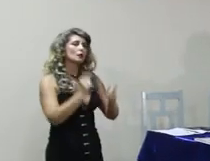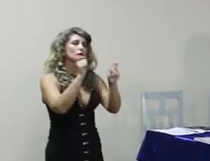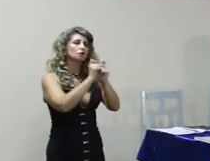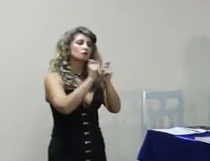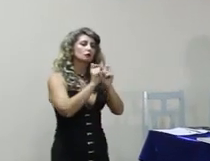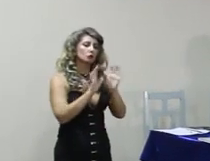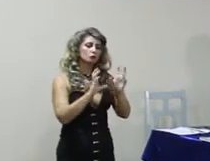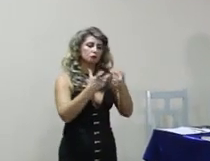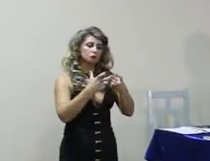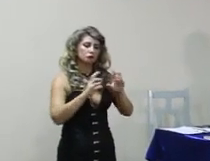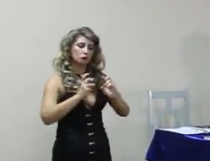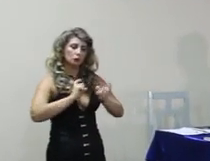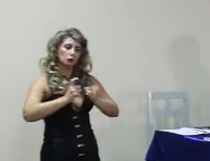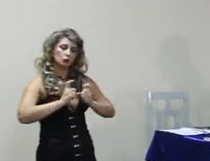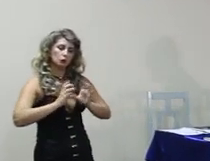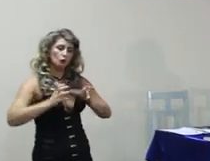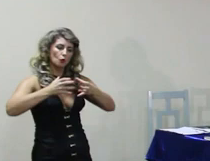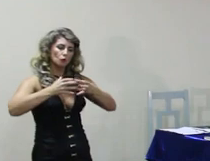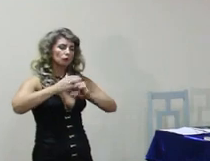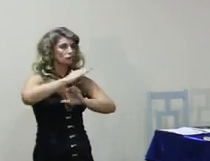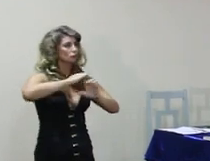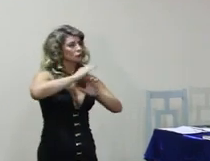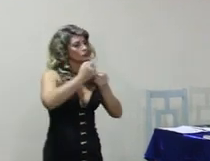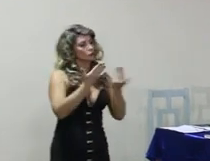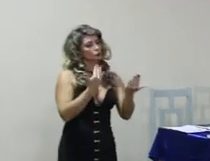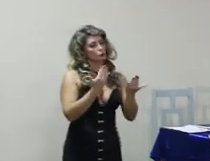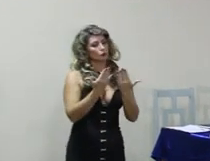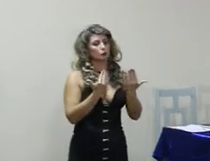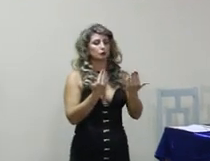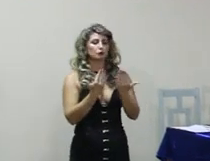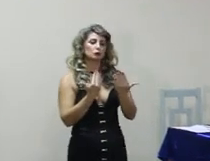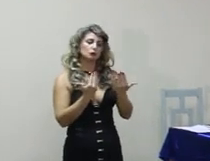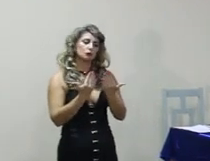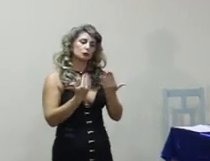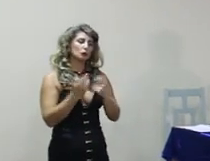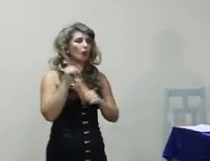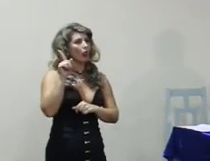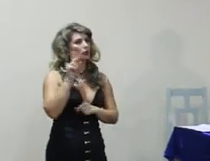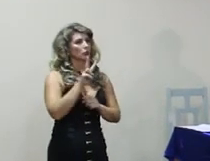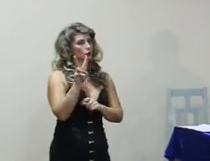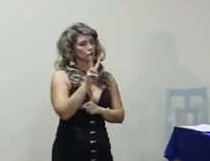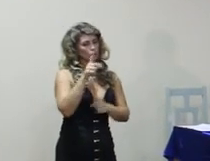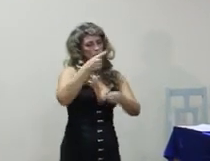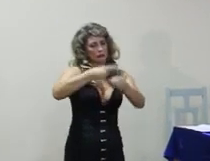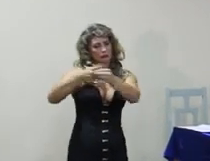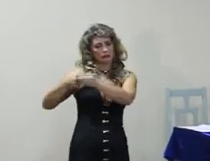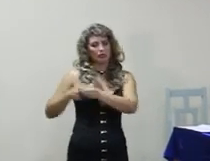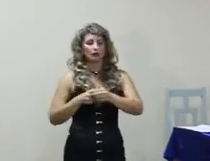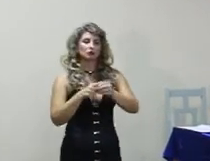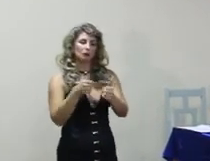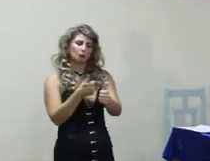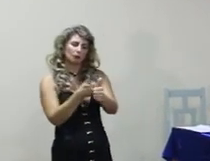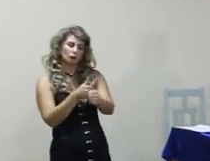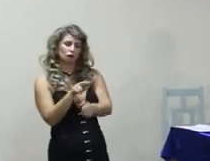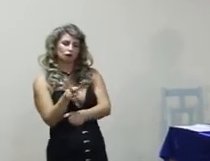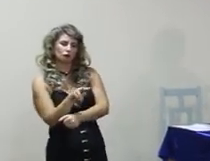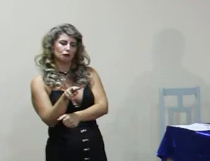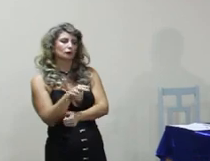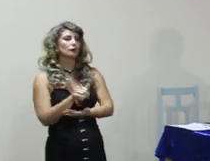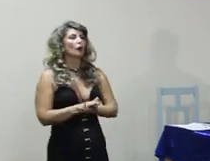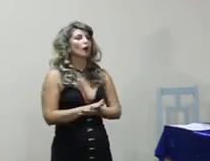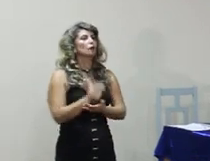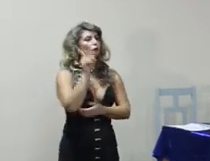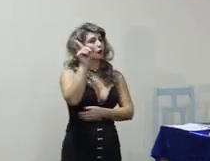Fizemos uma comissão de empresários, de Rio Negro e Mafra, né, que são duas cidades irmãs, e